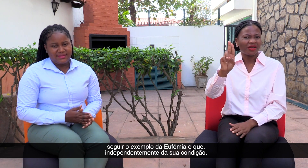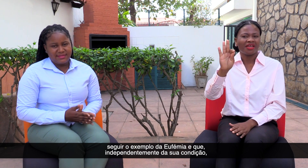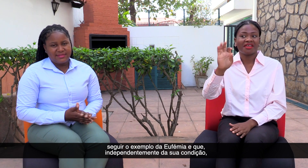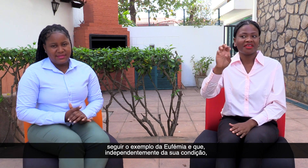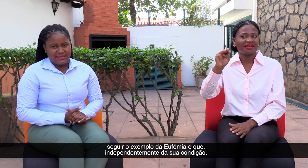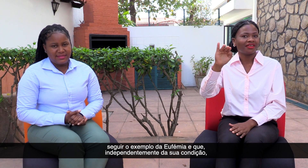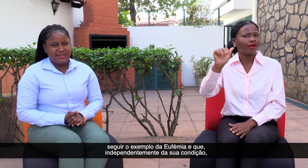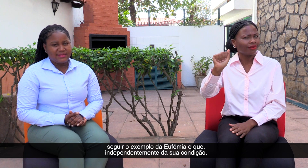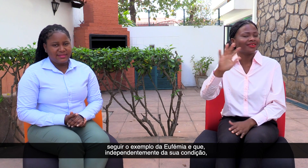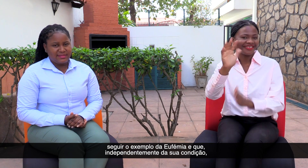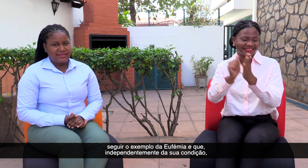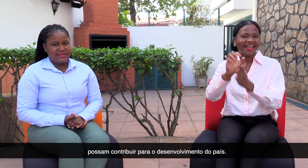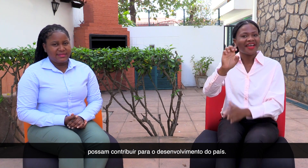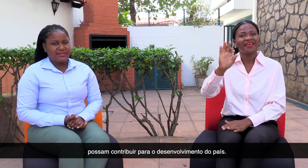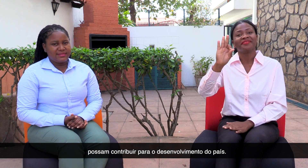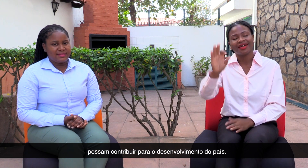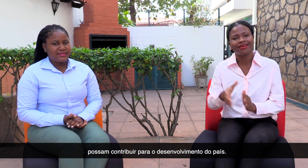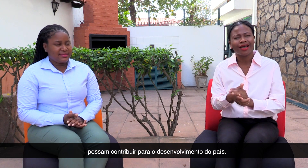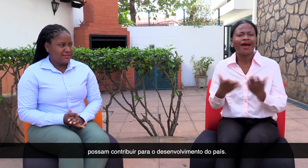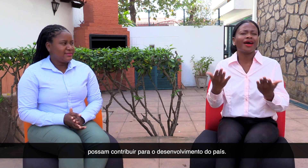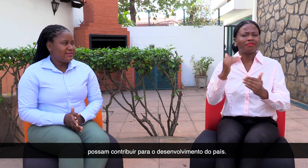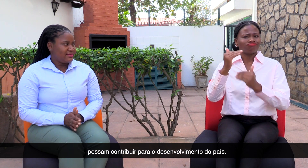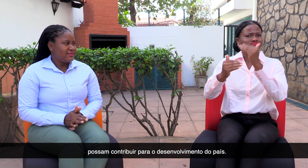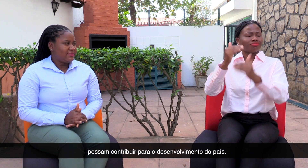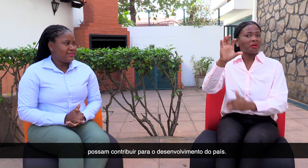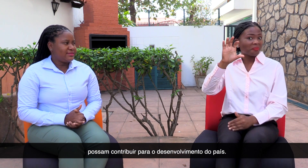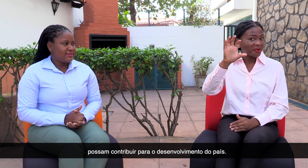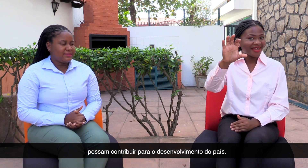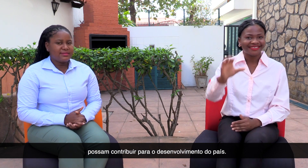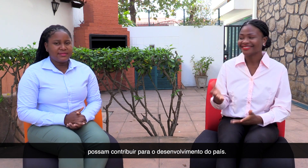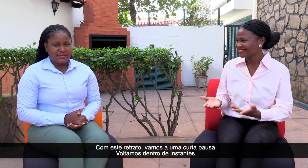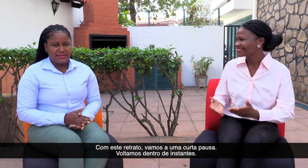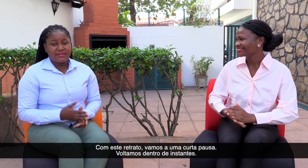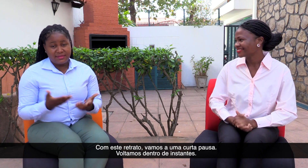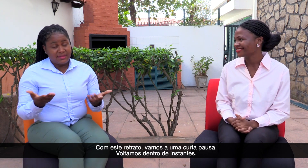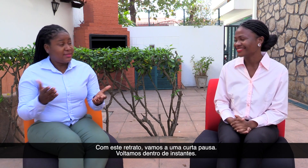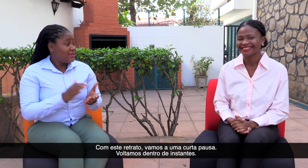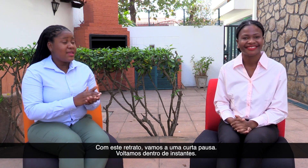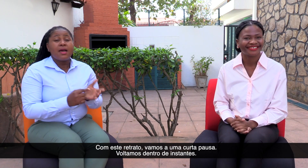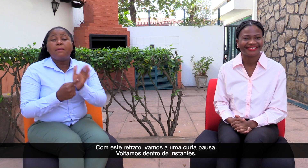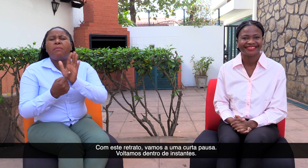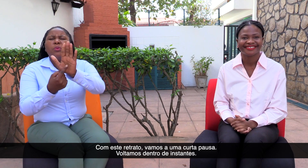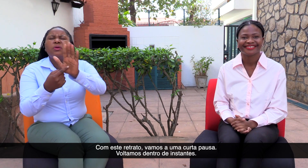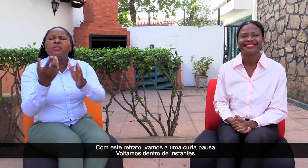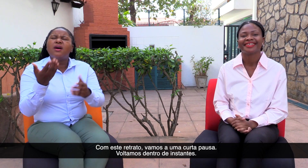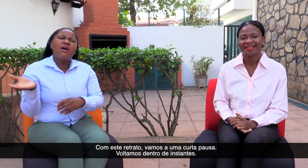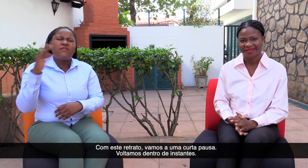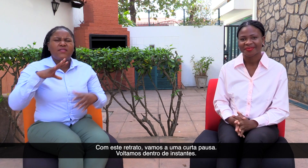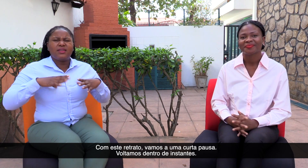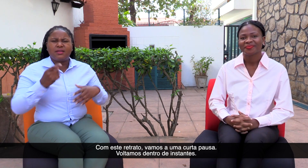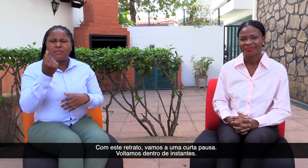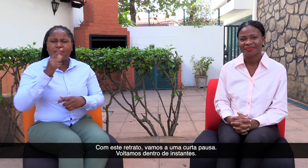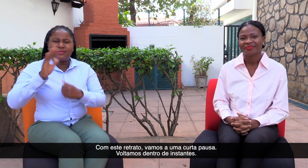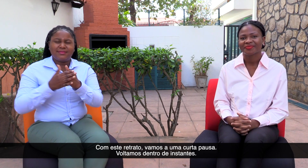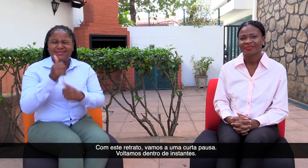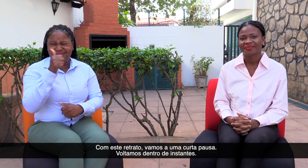e que, independentemente da sua condição, possam contribuir para o desenvolvimento do país. Com este retrato, vamos a uma